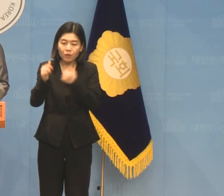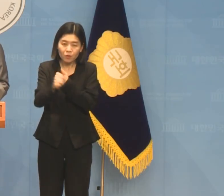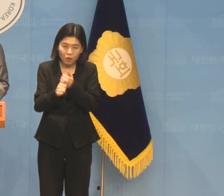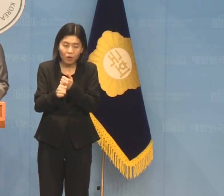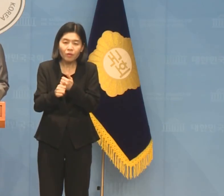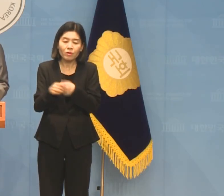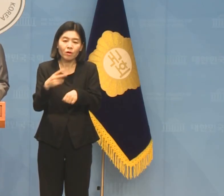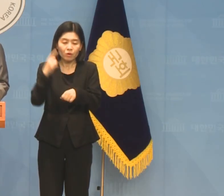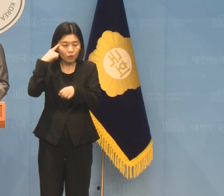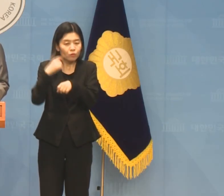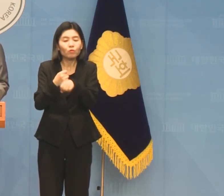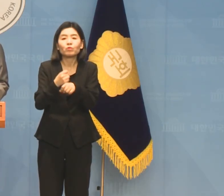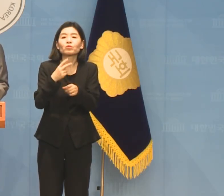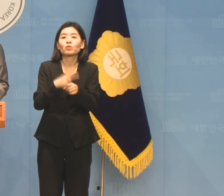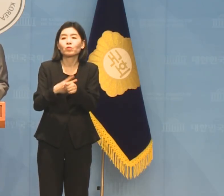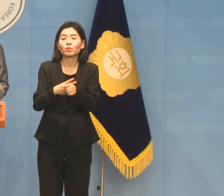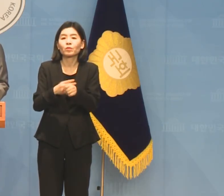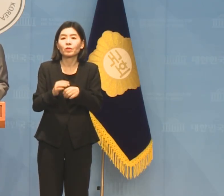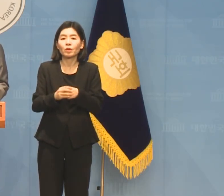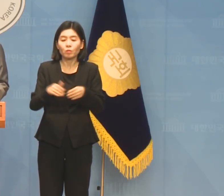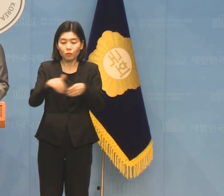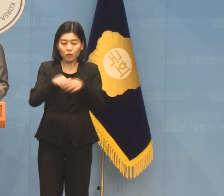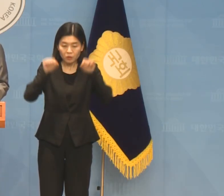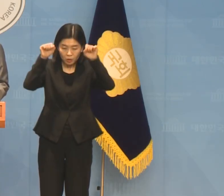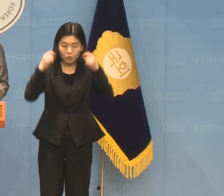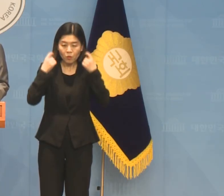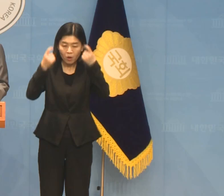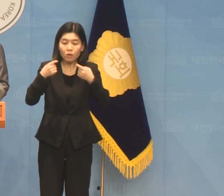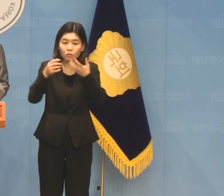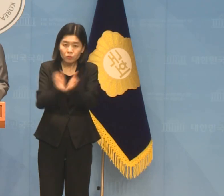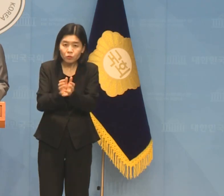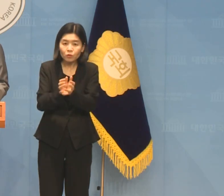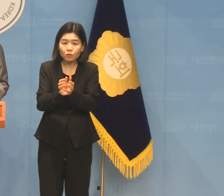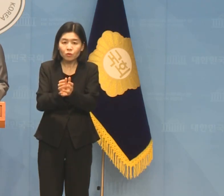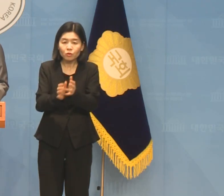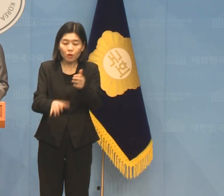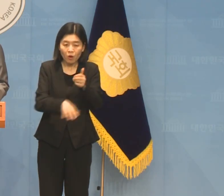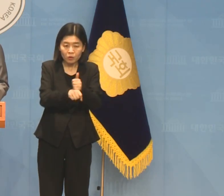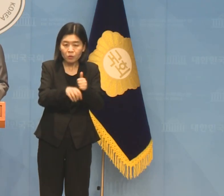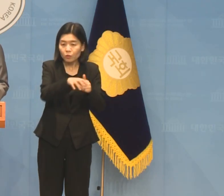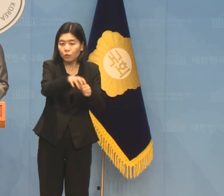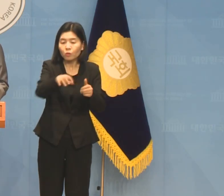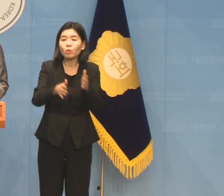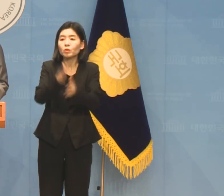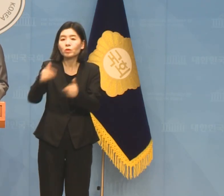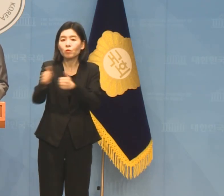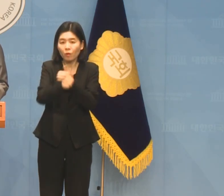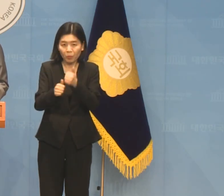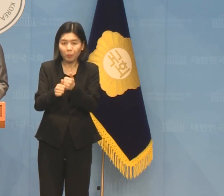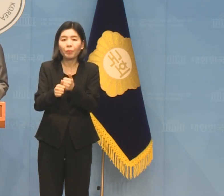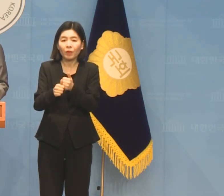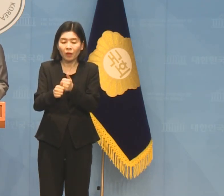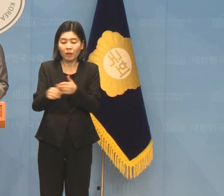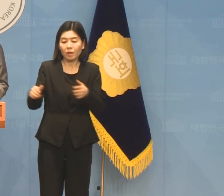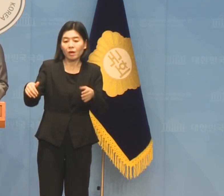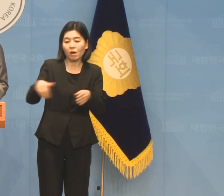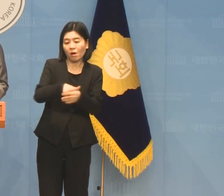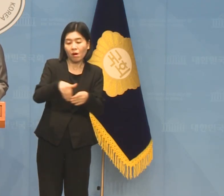초빙석자연구위원님입니다. 현재 문화체육관광부 관광거점도시위원회 위원으로서 문화